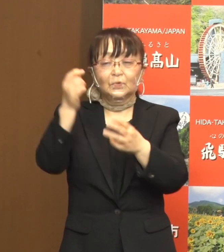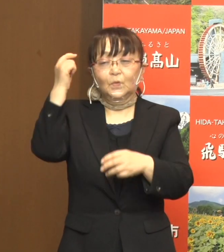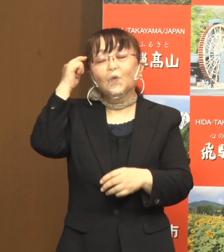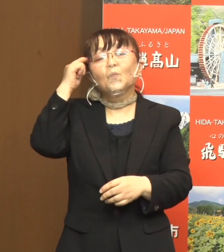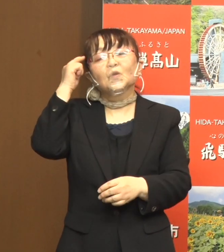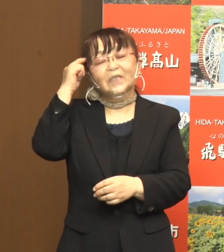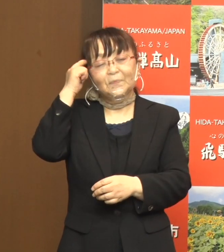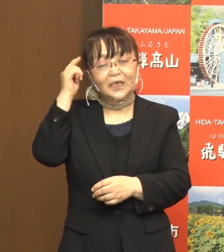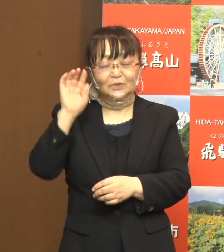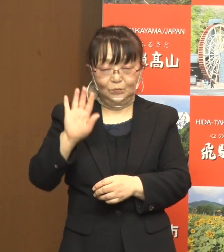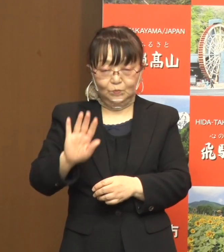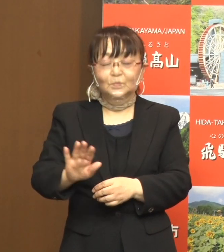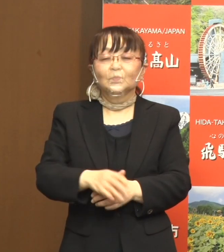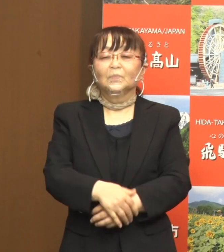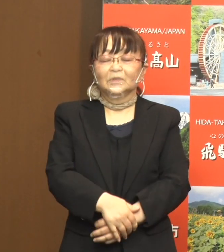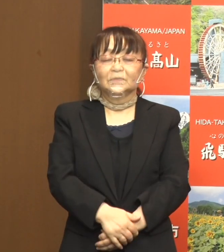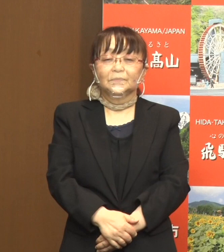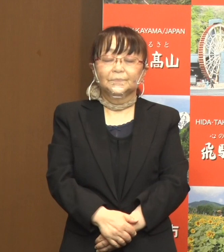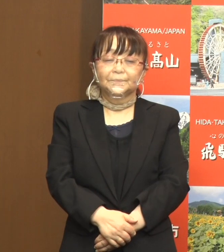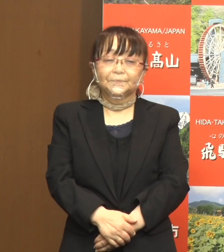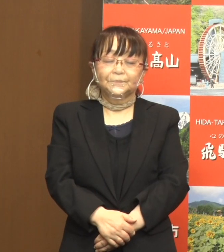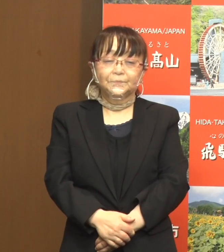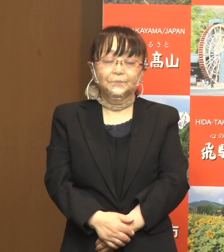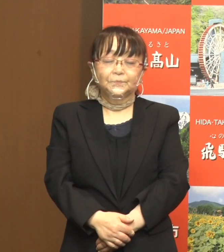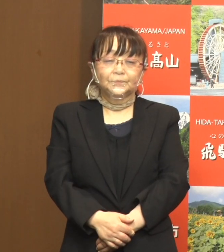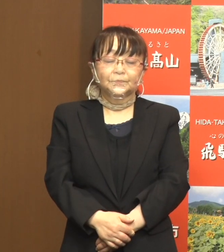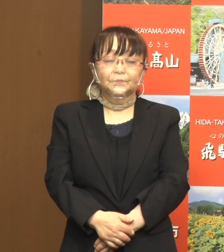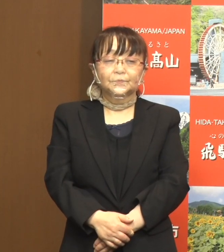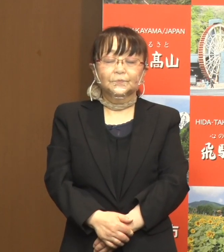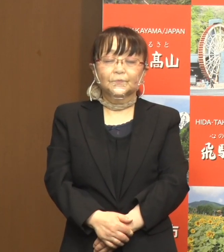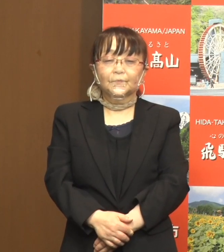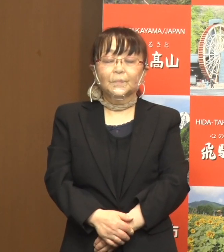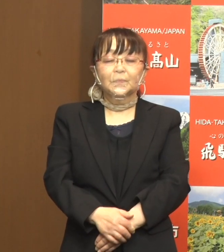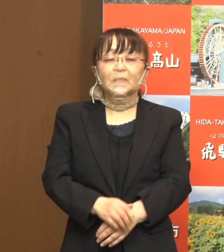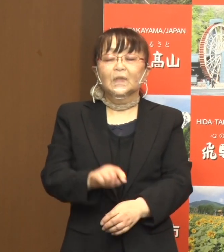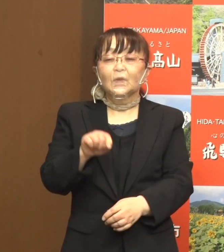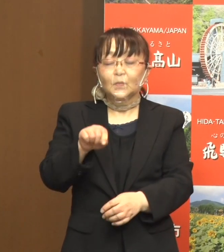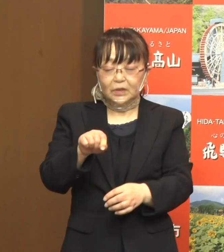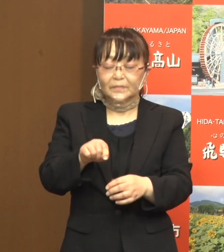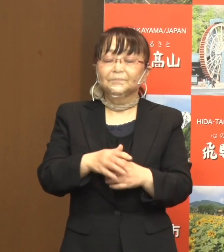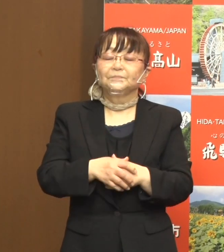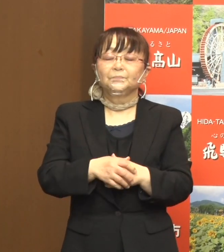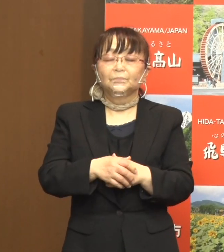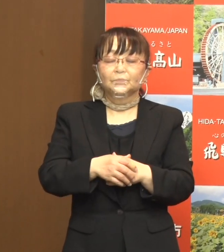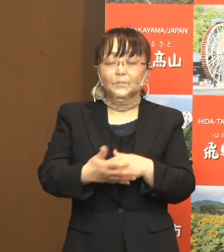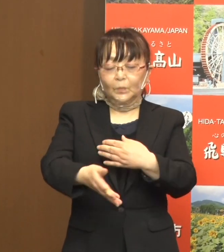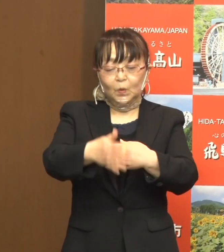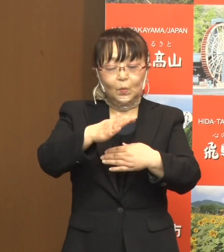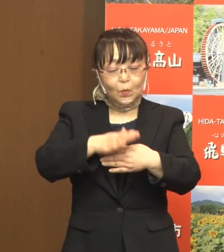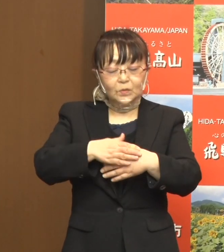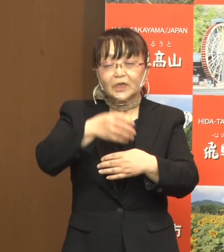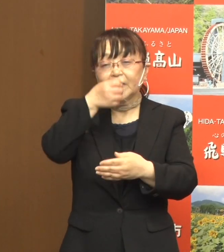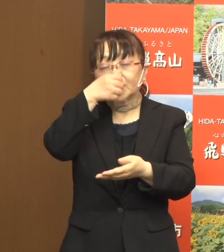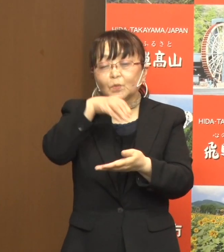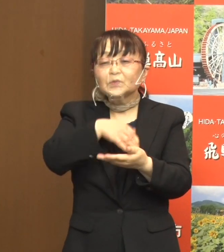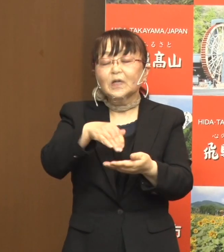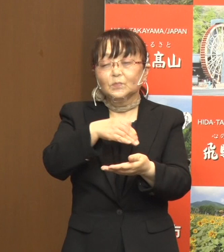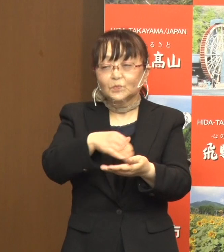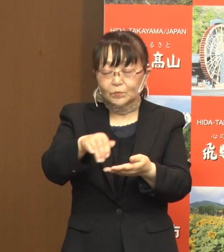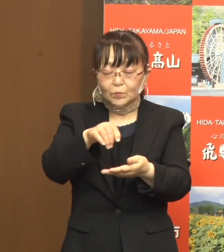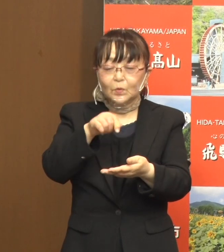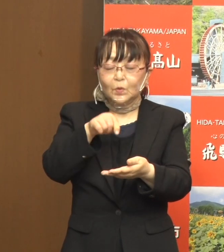いうふうに今見込んでいるところでございます以上のような縫製予算を組ませて